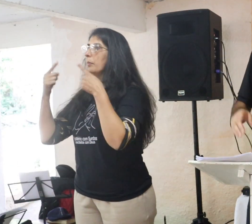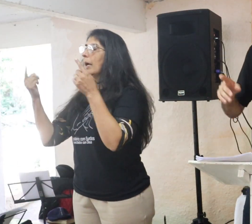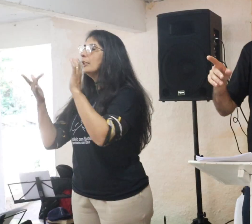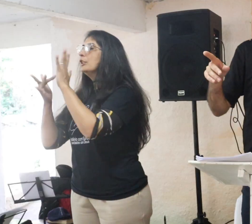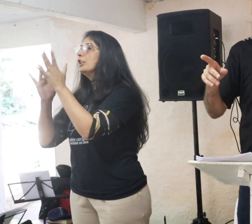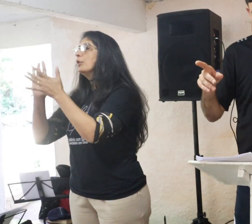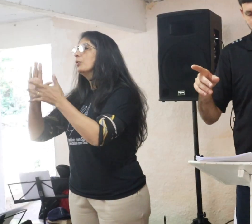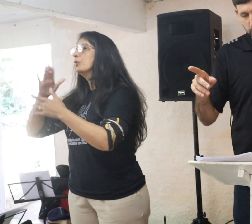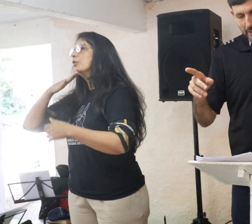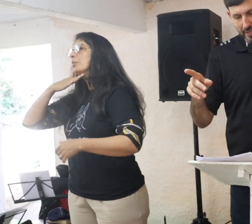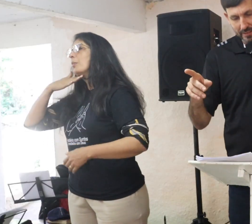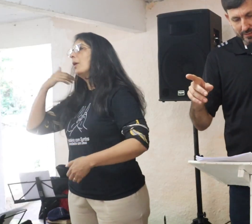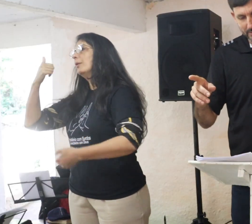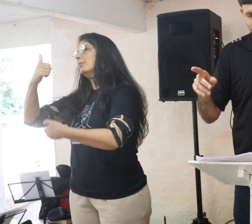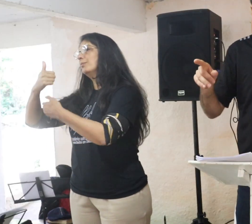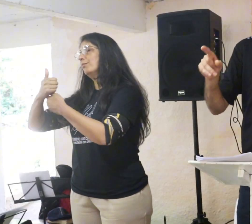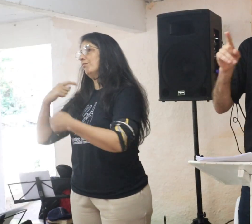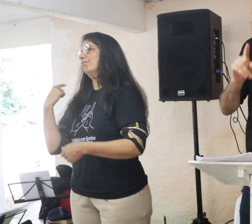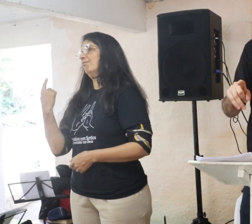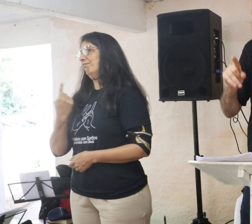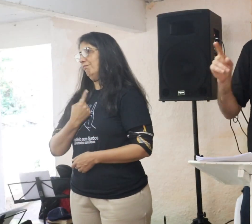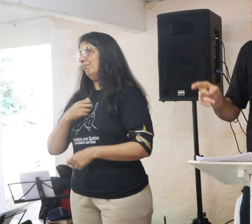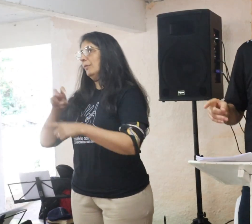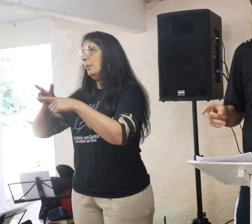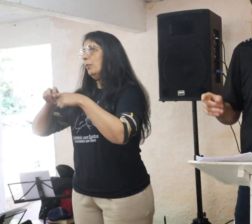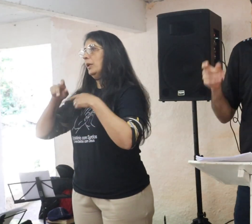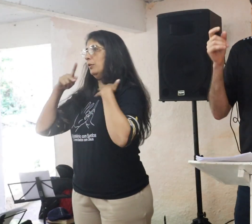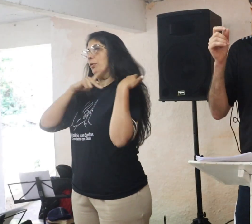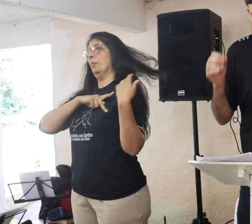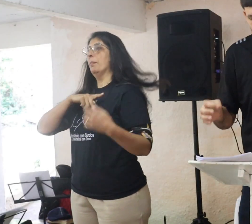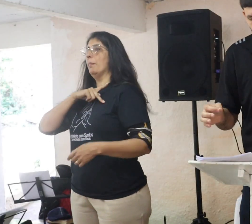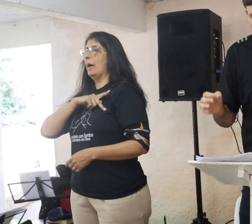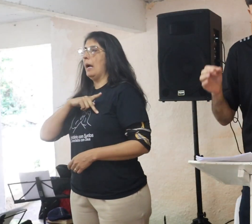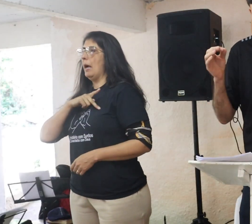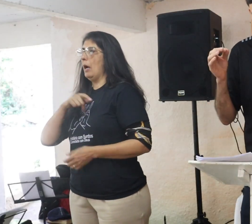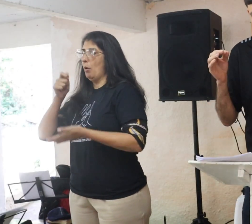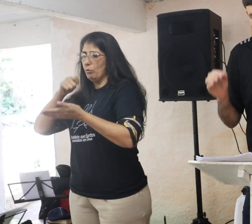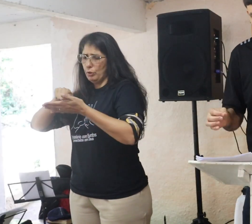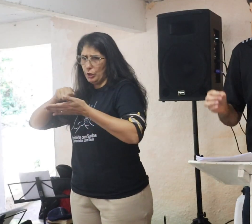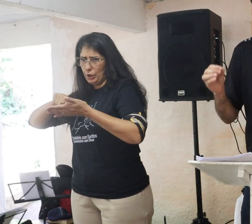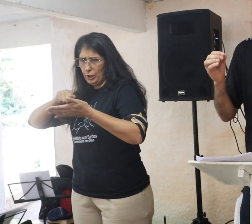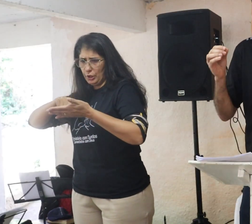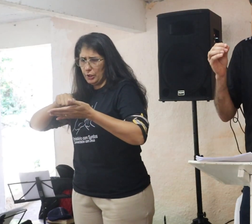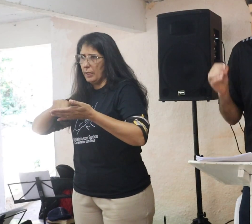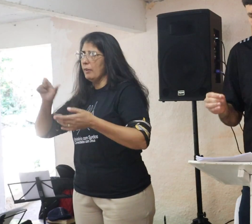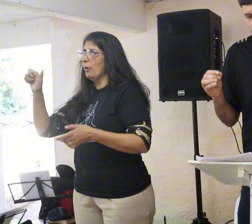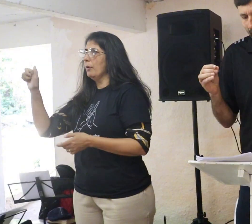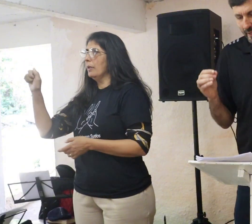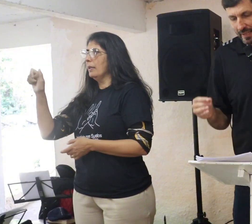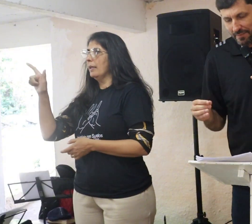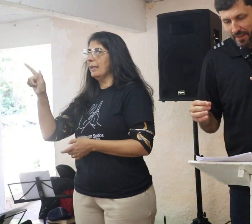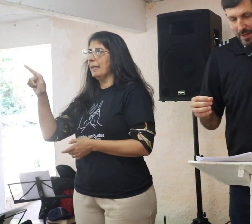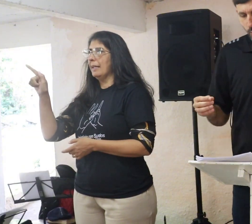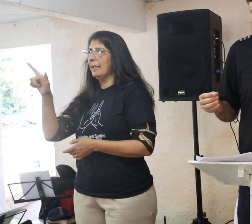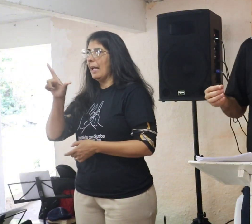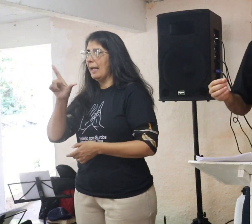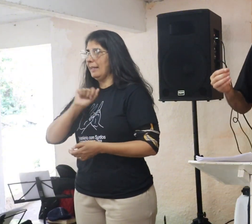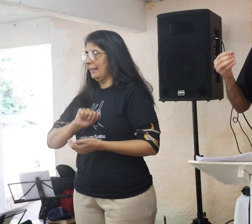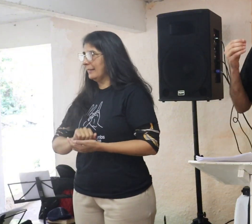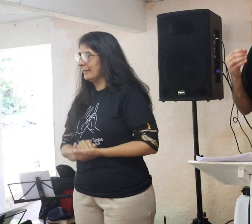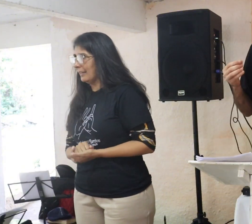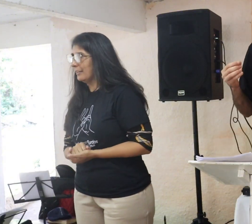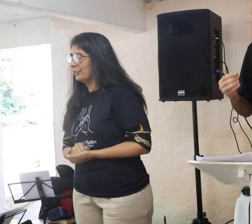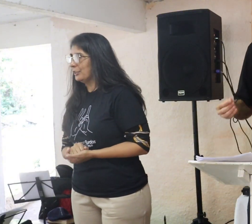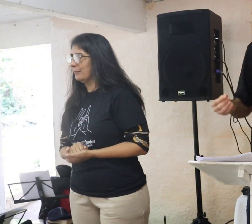Por isso que o apóstolo Paulo escreveu aos Gálatas, capítulo 3, versículo 13, Cristo nos redimiu da maldição da lei, quando